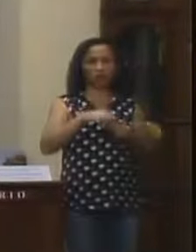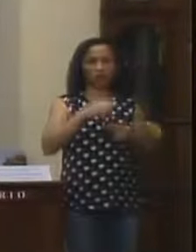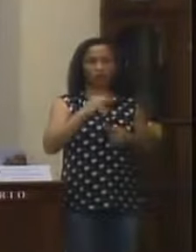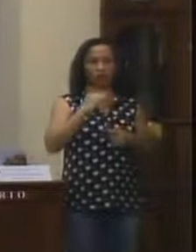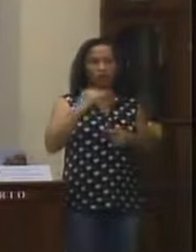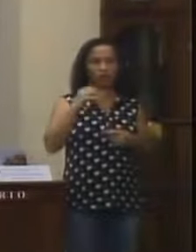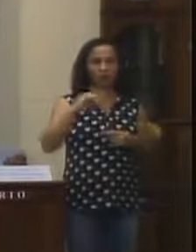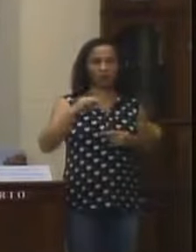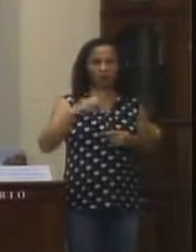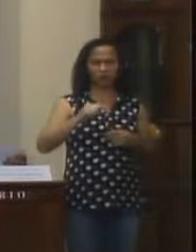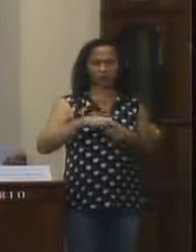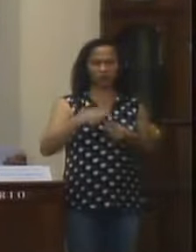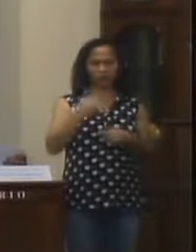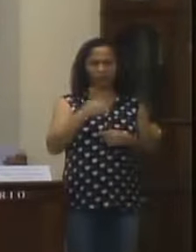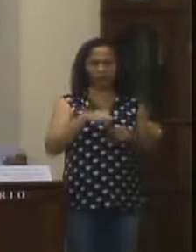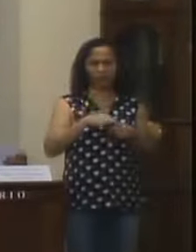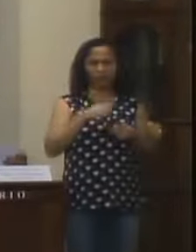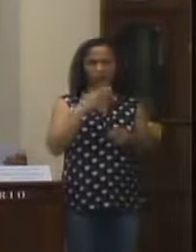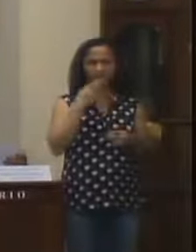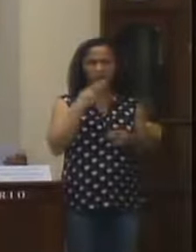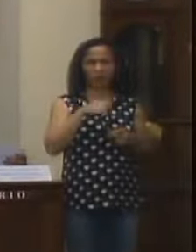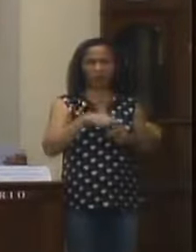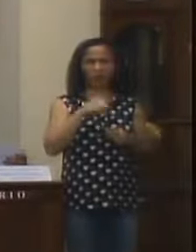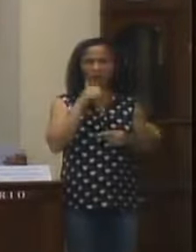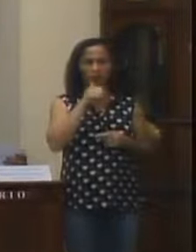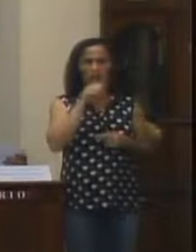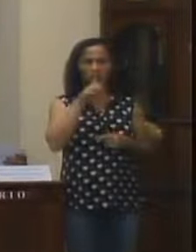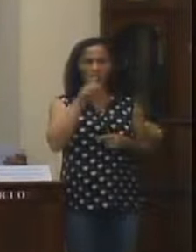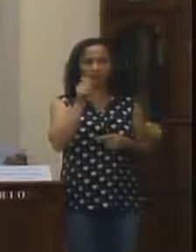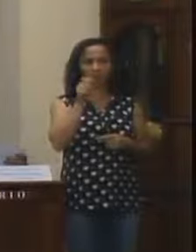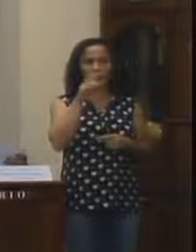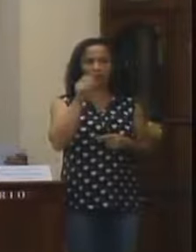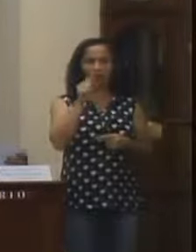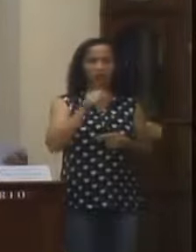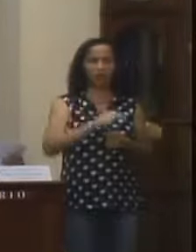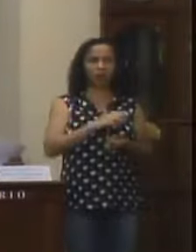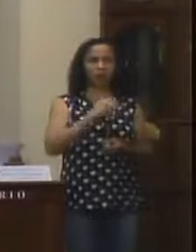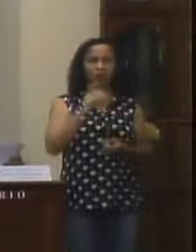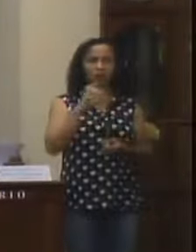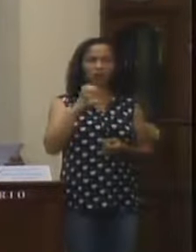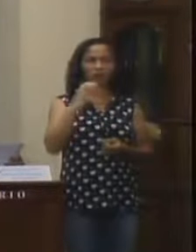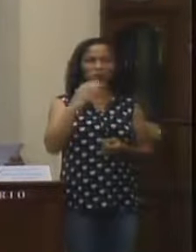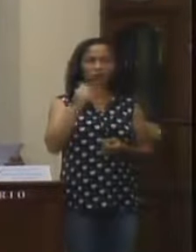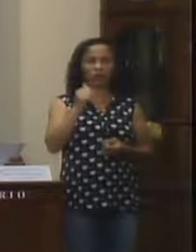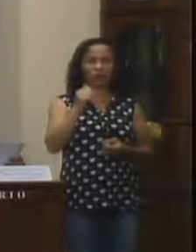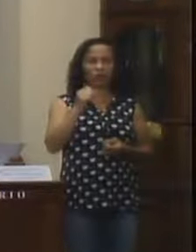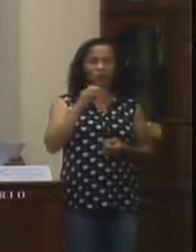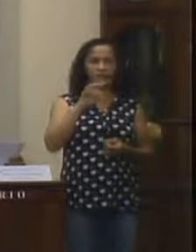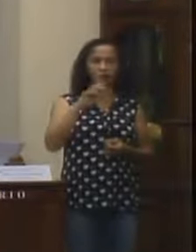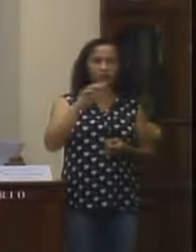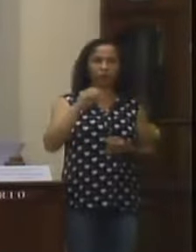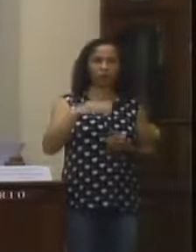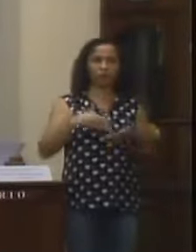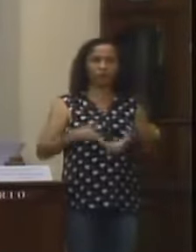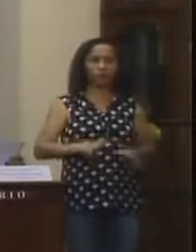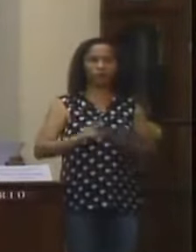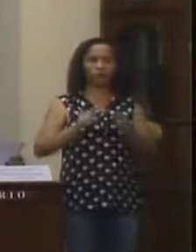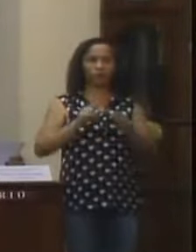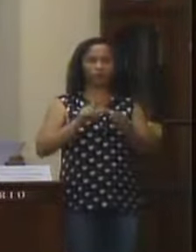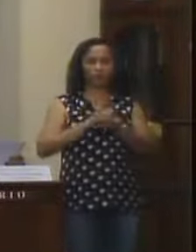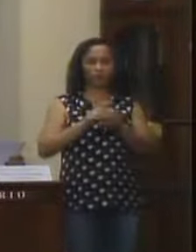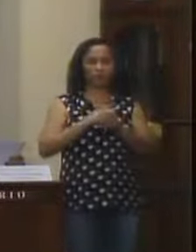manifesta moções de aplauso e congratulações à senhora Lara Jamori de Castro. Justificativa. Nascida em Valença, filha